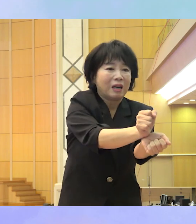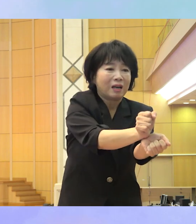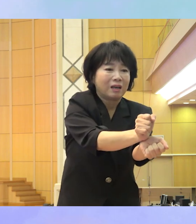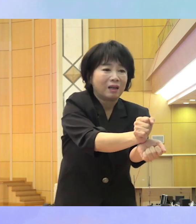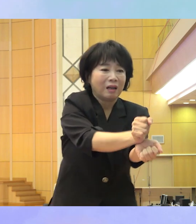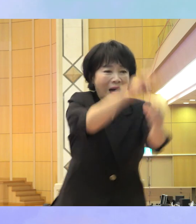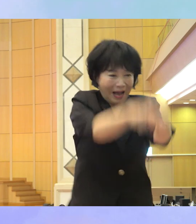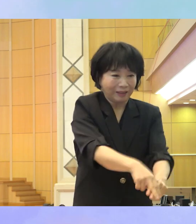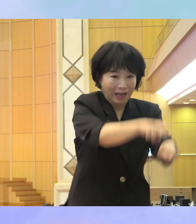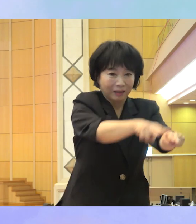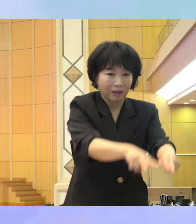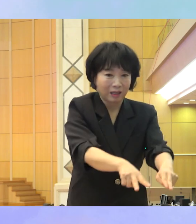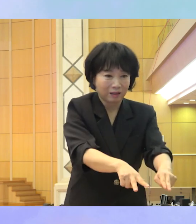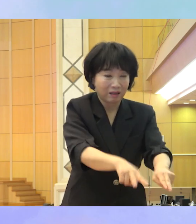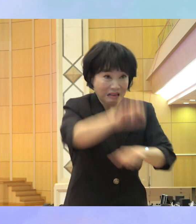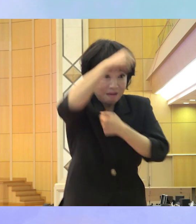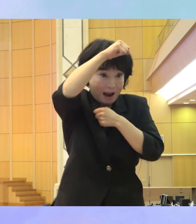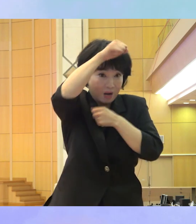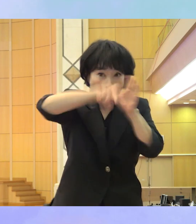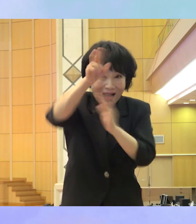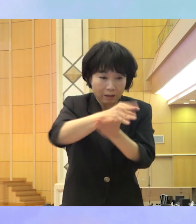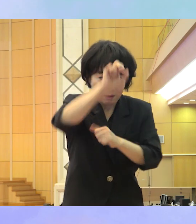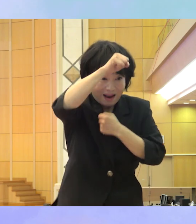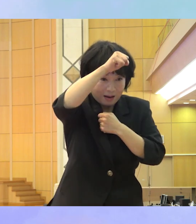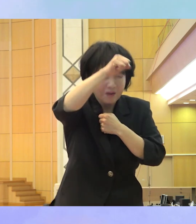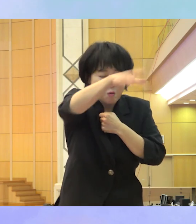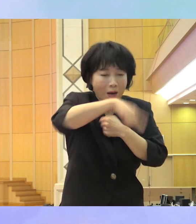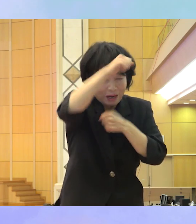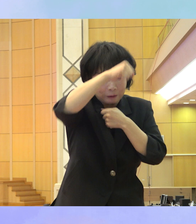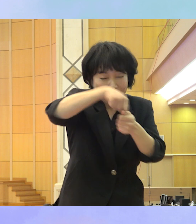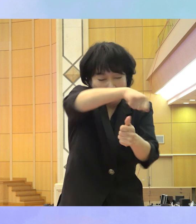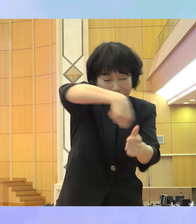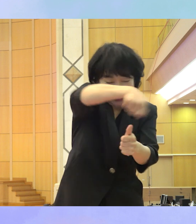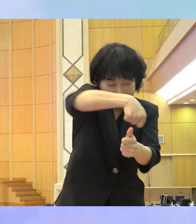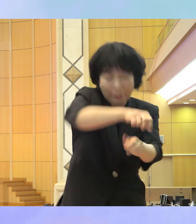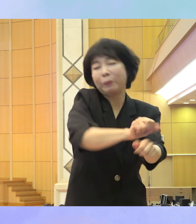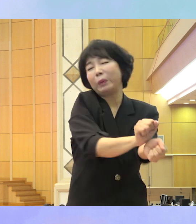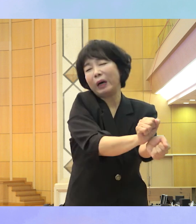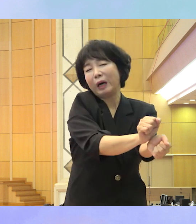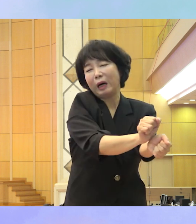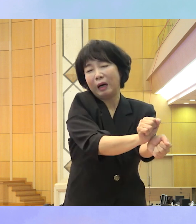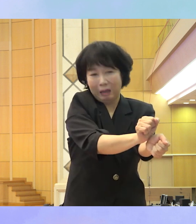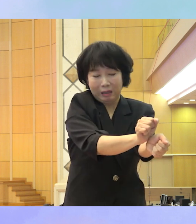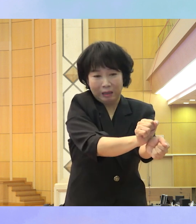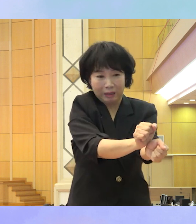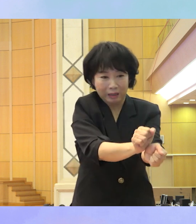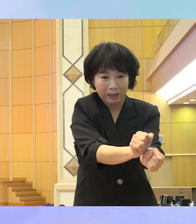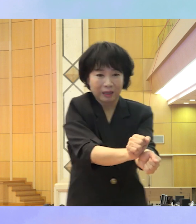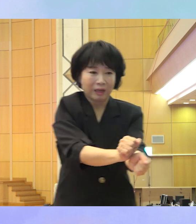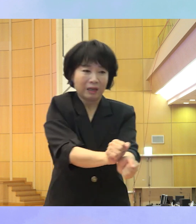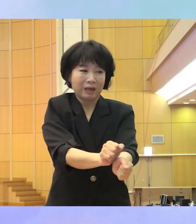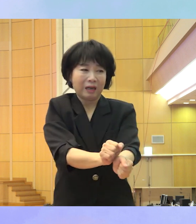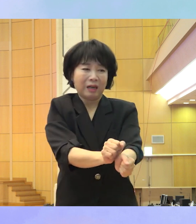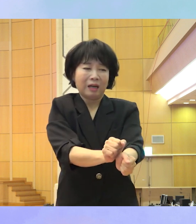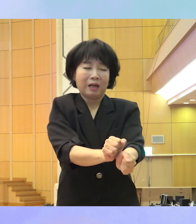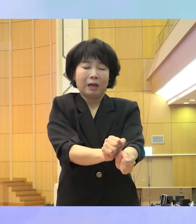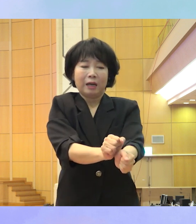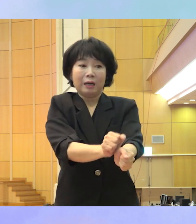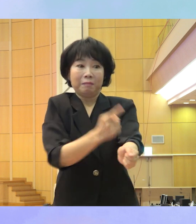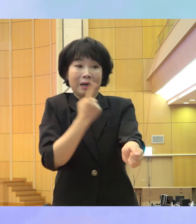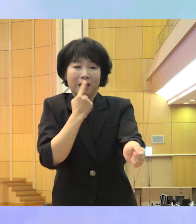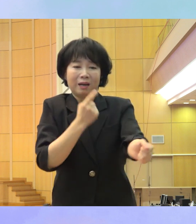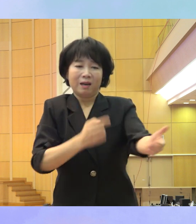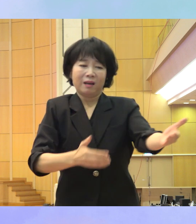앉아라. 다리도 묶습니다. 그리고 아브라함이 아들을 껴안고 귓속말로